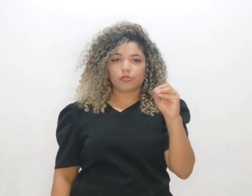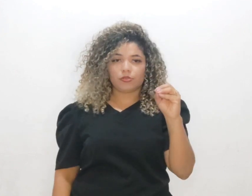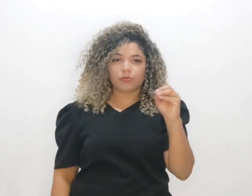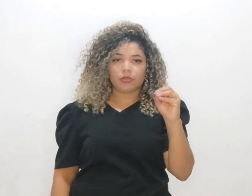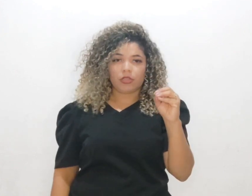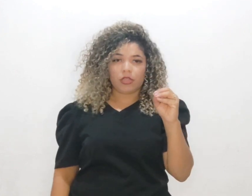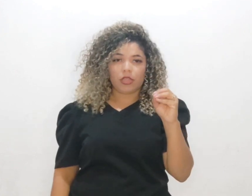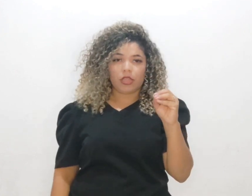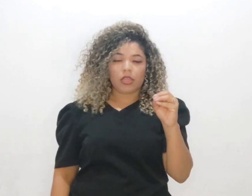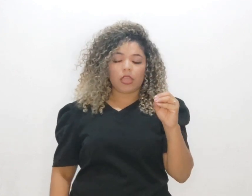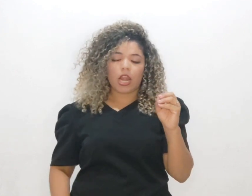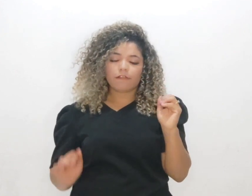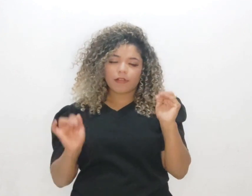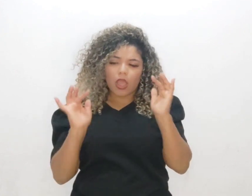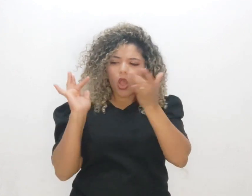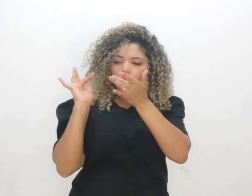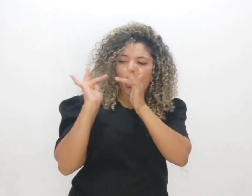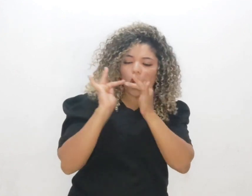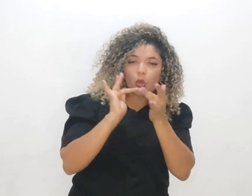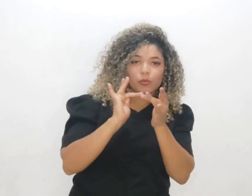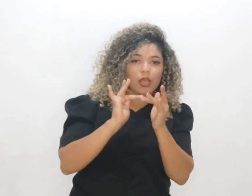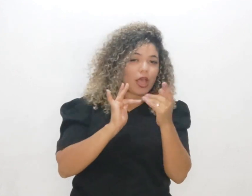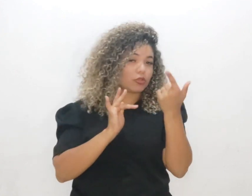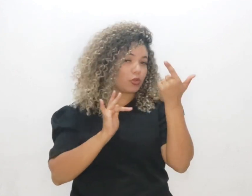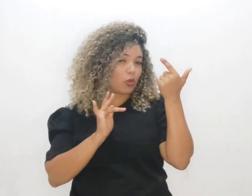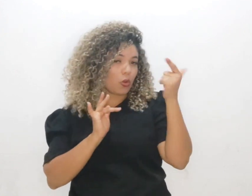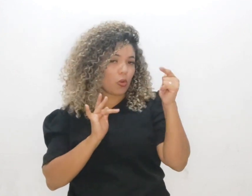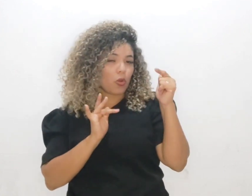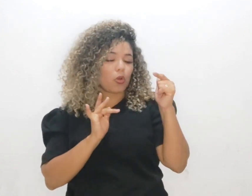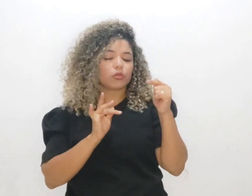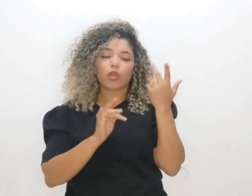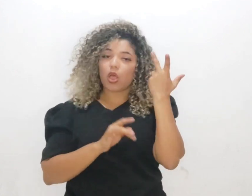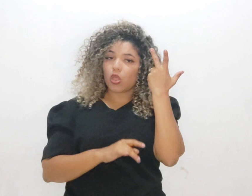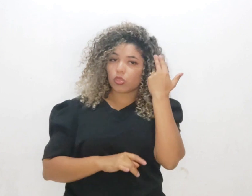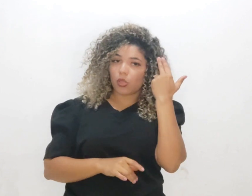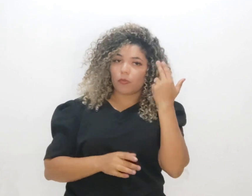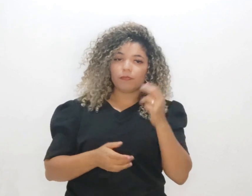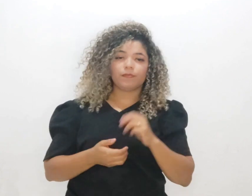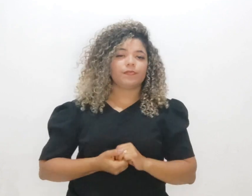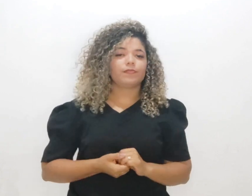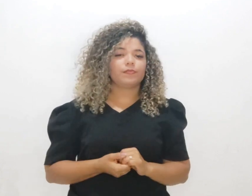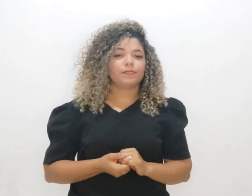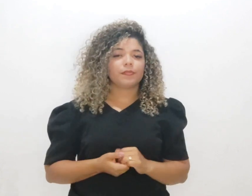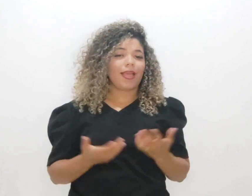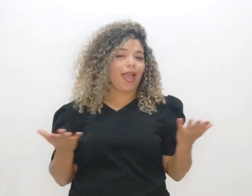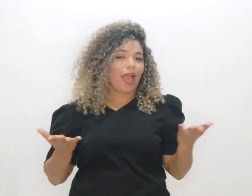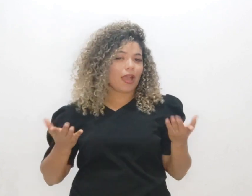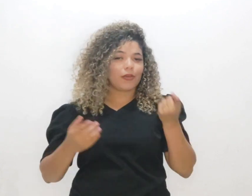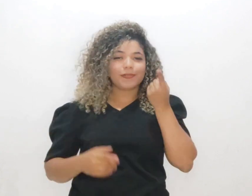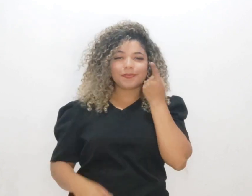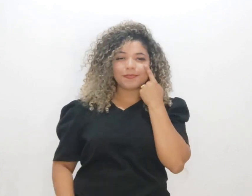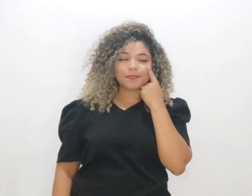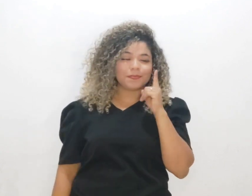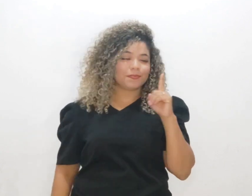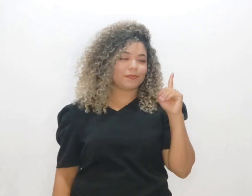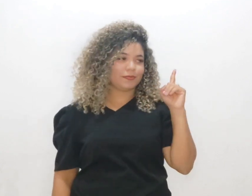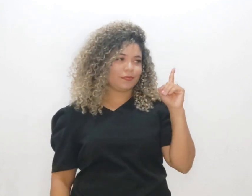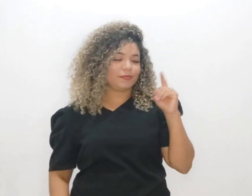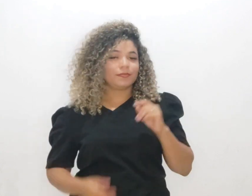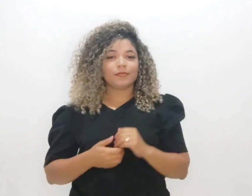estar acoplada com engrenagens comuns. Nesse caso, à medida que a engrenagem em